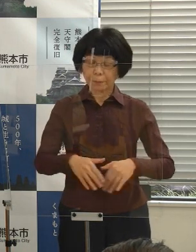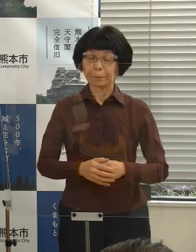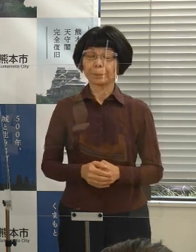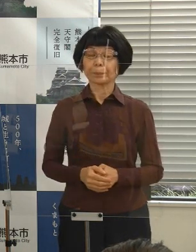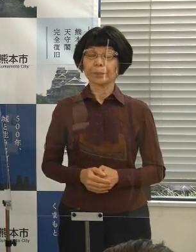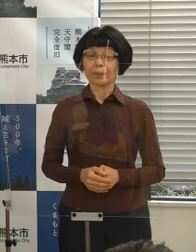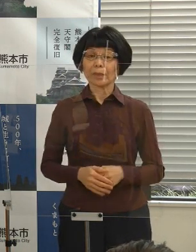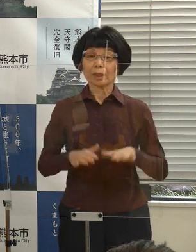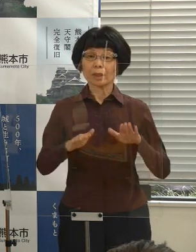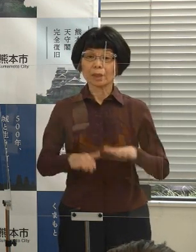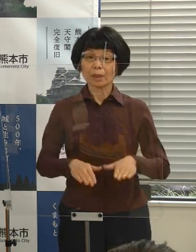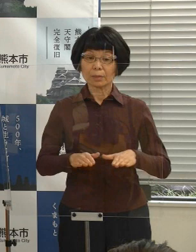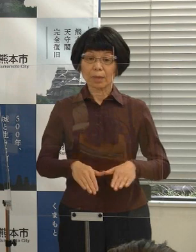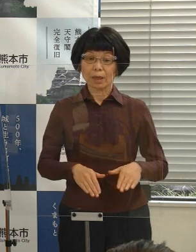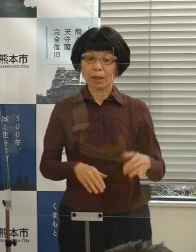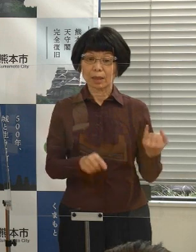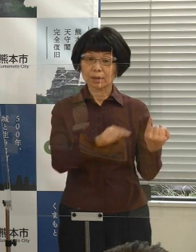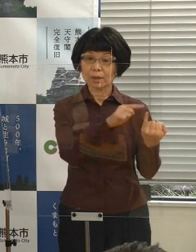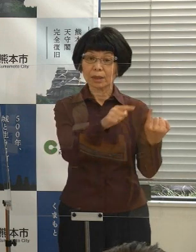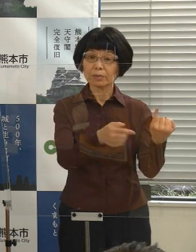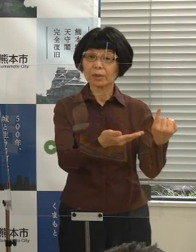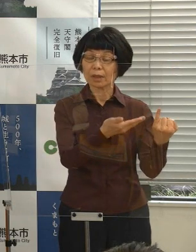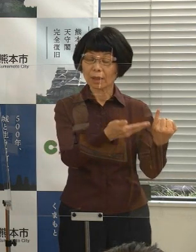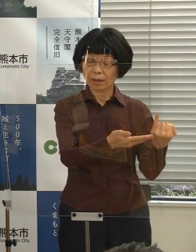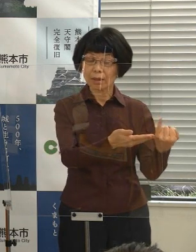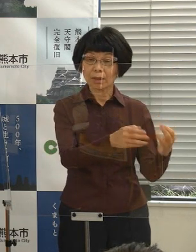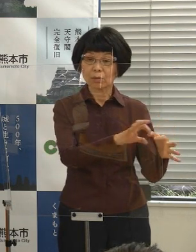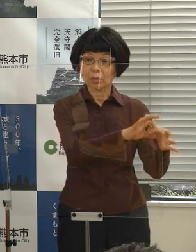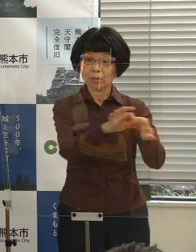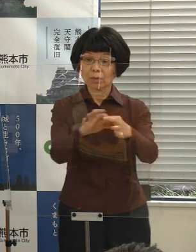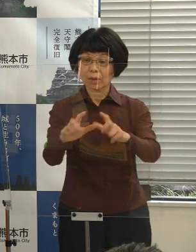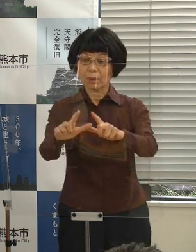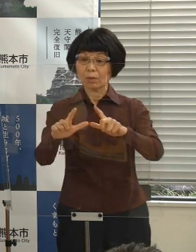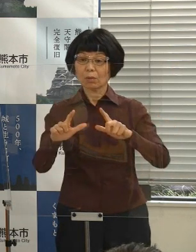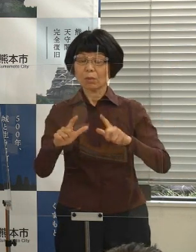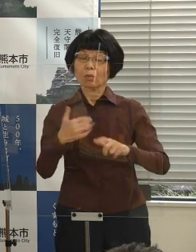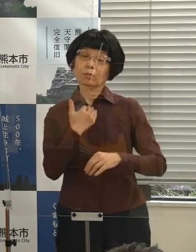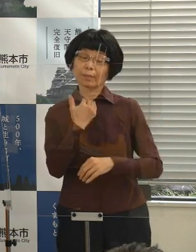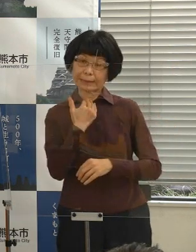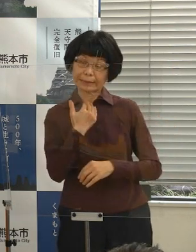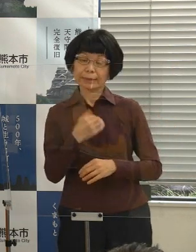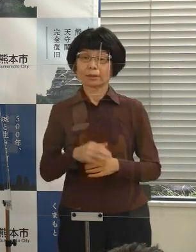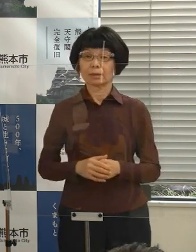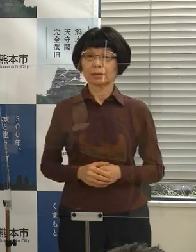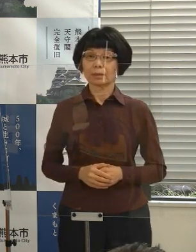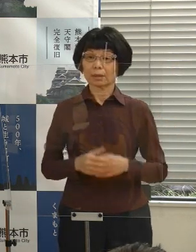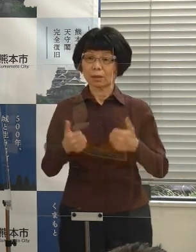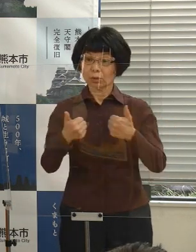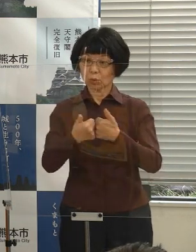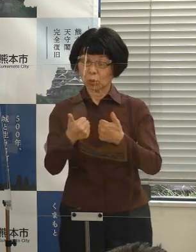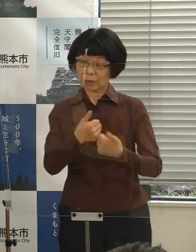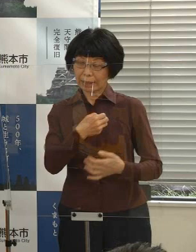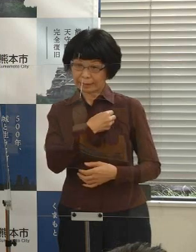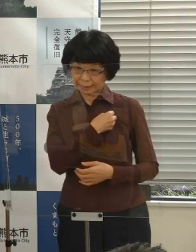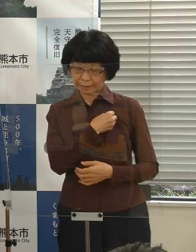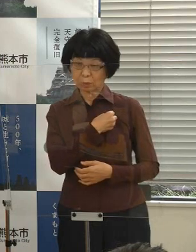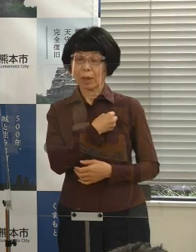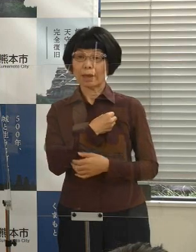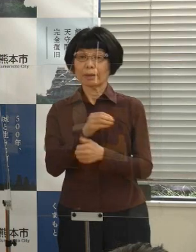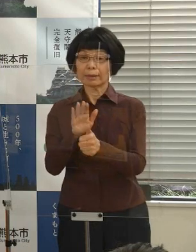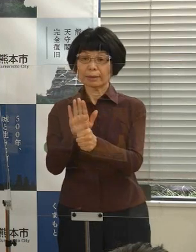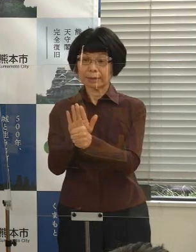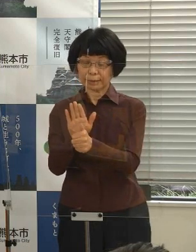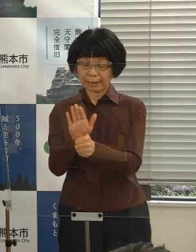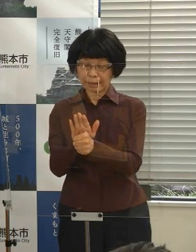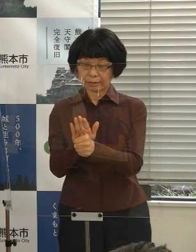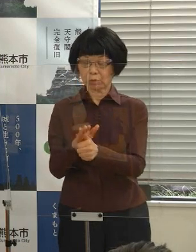うかご連絡を待っているような状況であります。ですから我々としてはそういう相談員であるとか支援をする担当が匿名